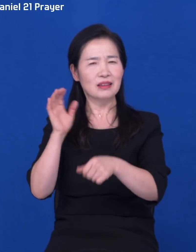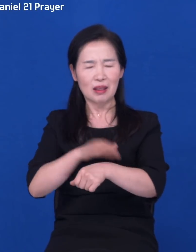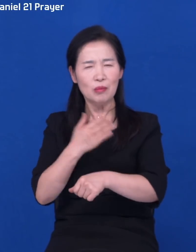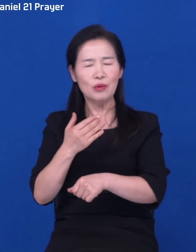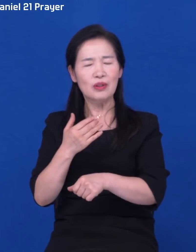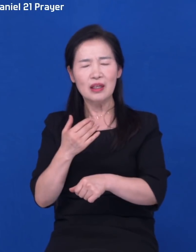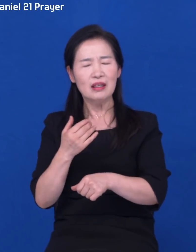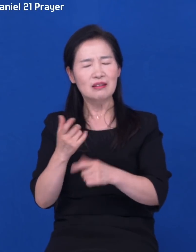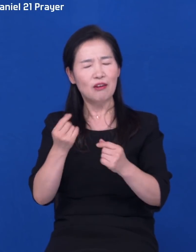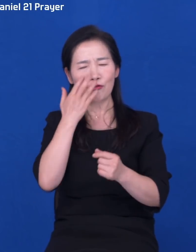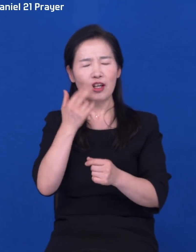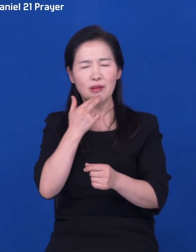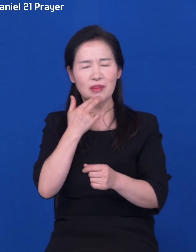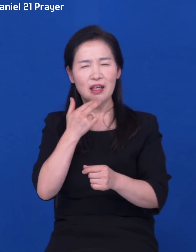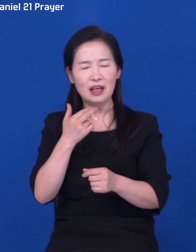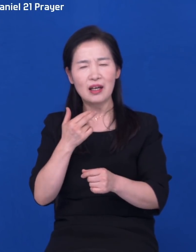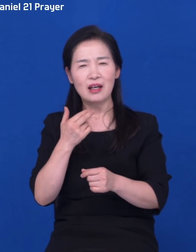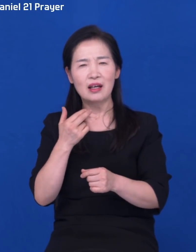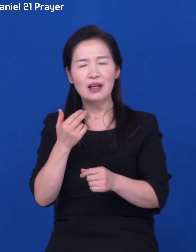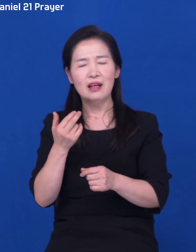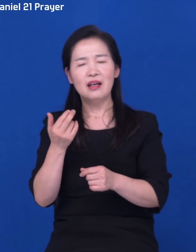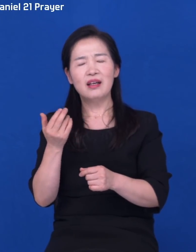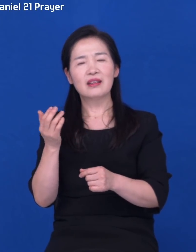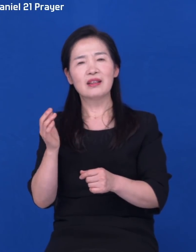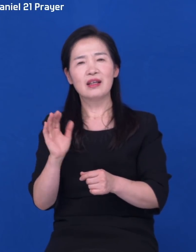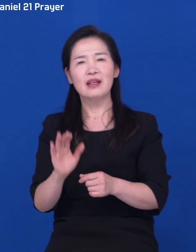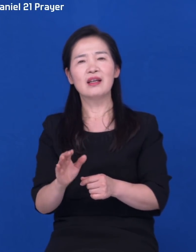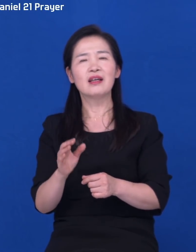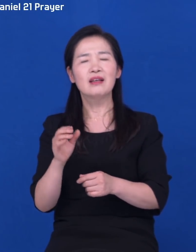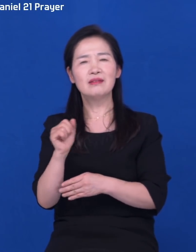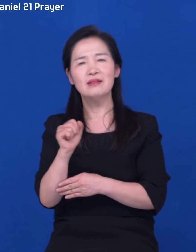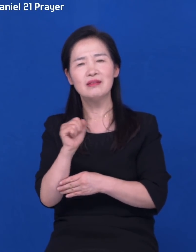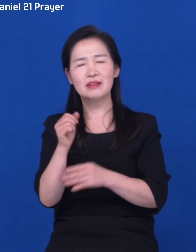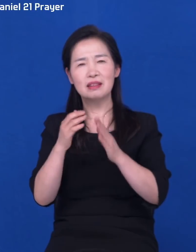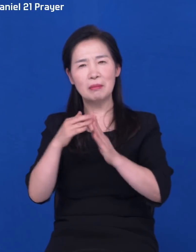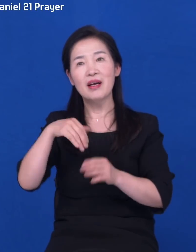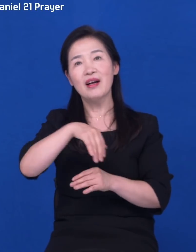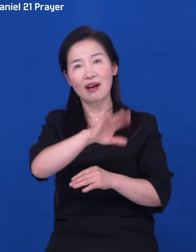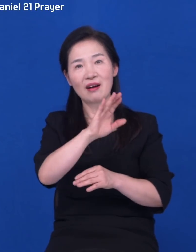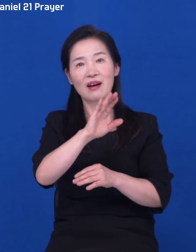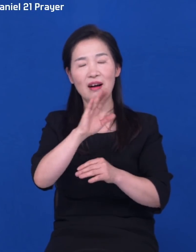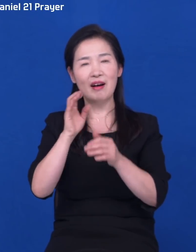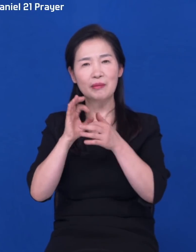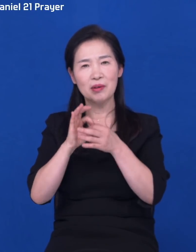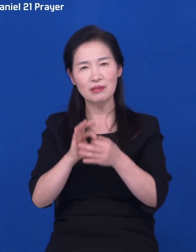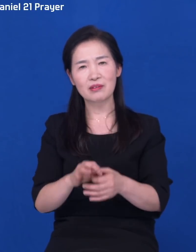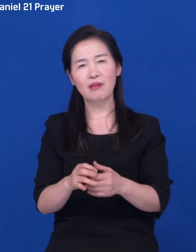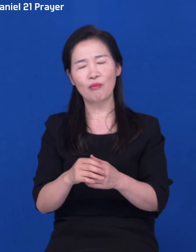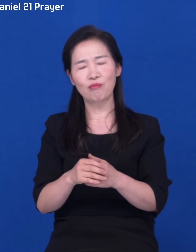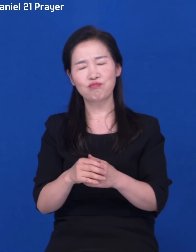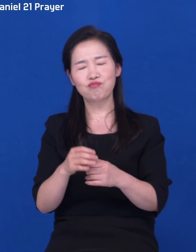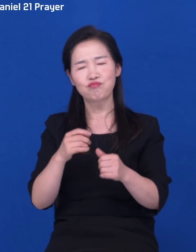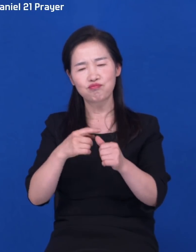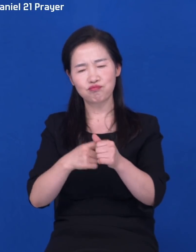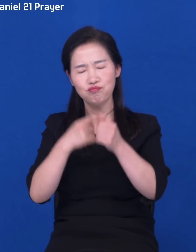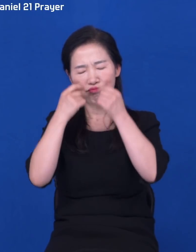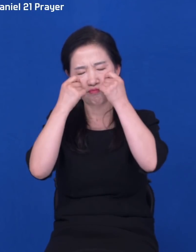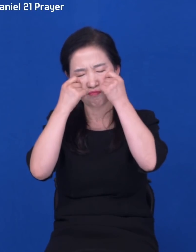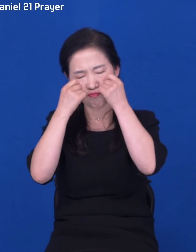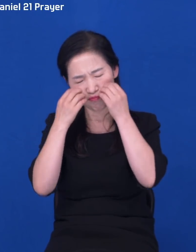했는데 차 안에서 이제 집으로 오면서 그렇게 울었어요.